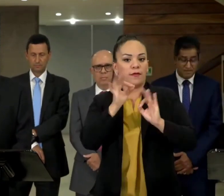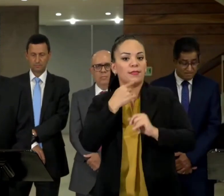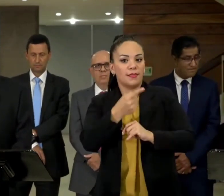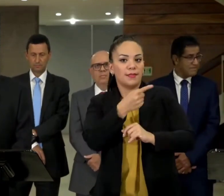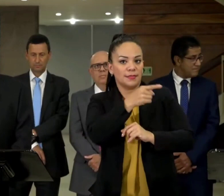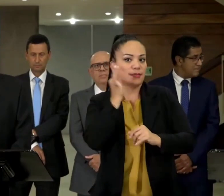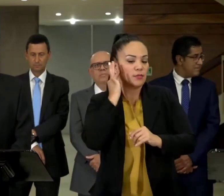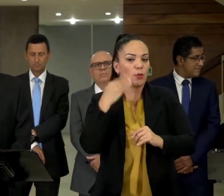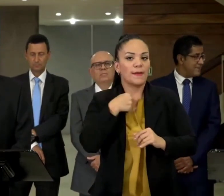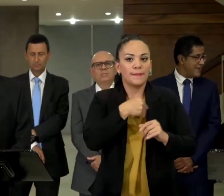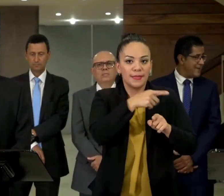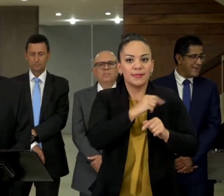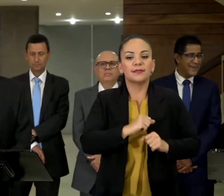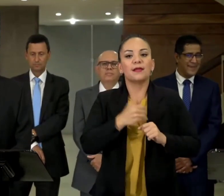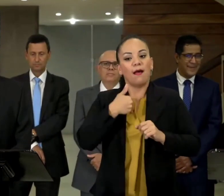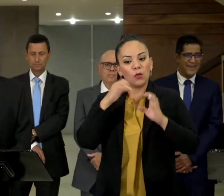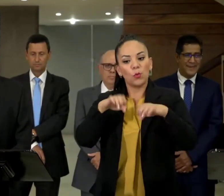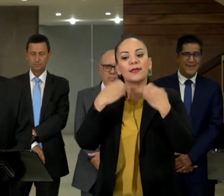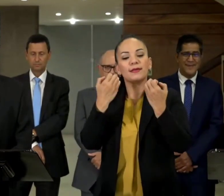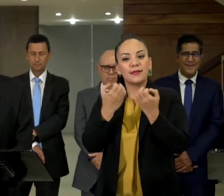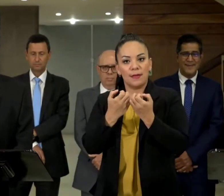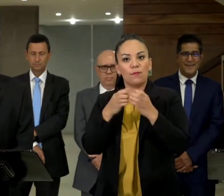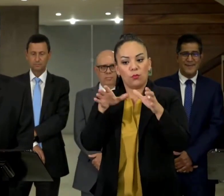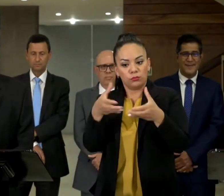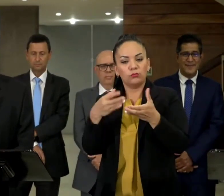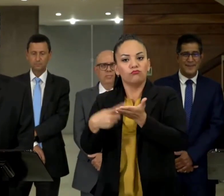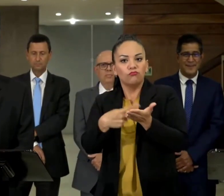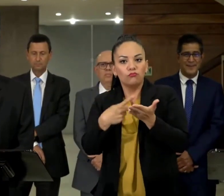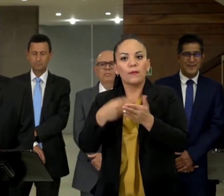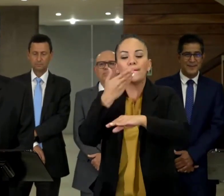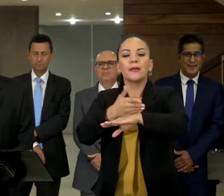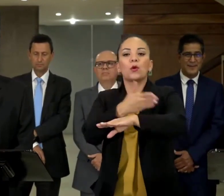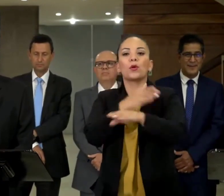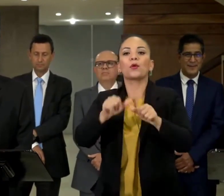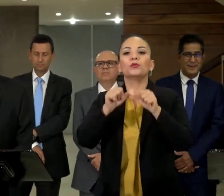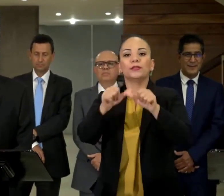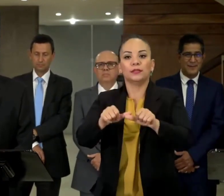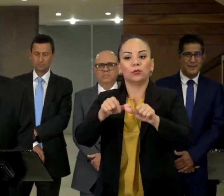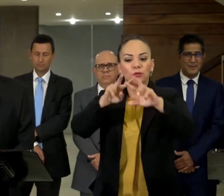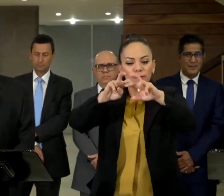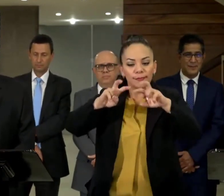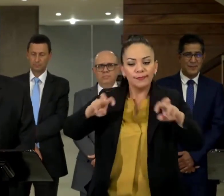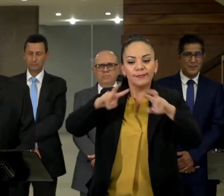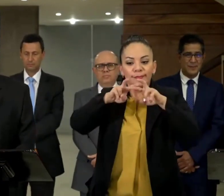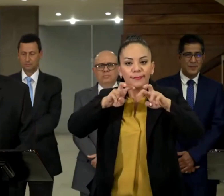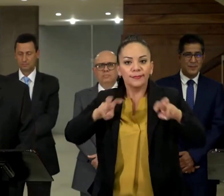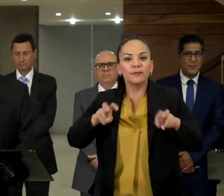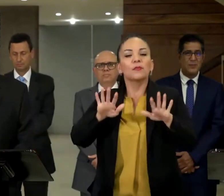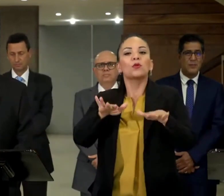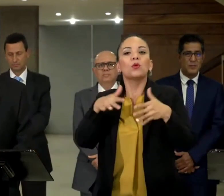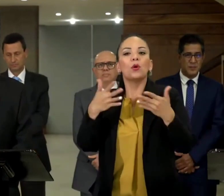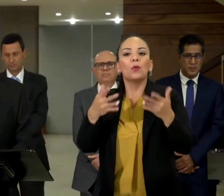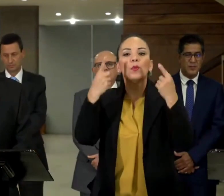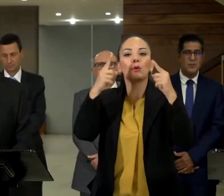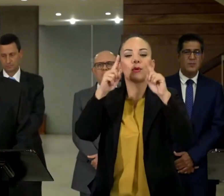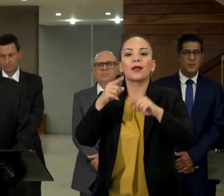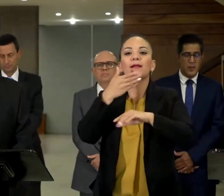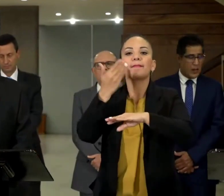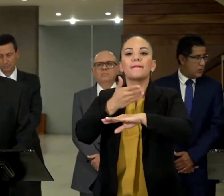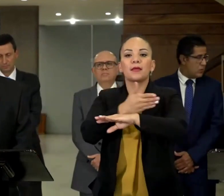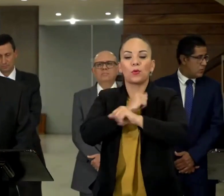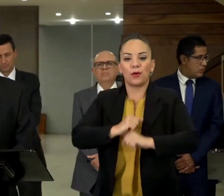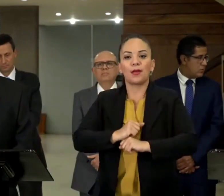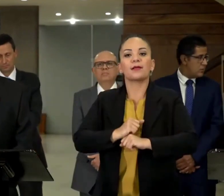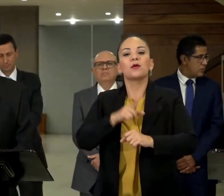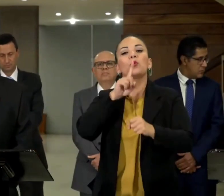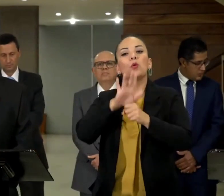ministra, hay un equipo de mejora continua que lo que está haciendo es revisando cómo podemos mejorar